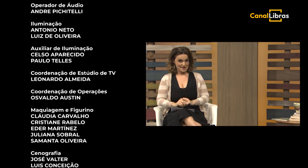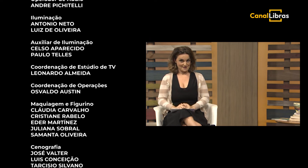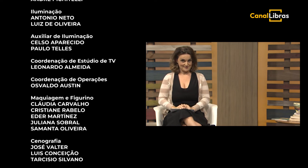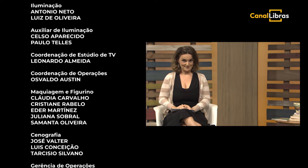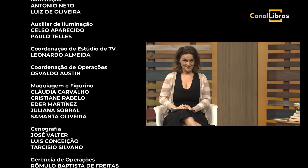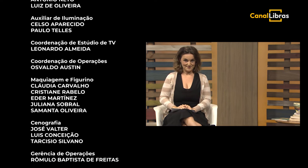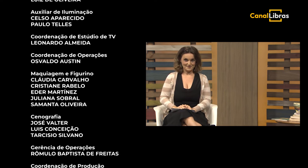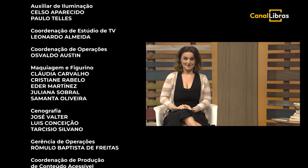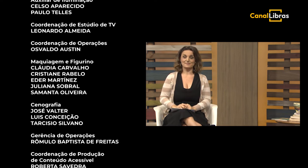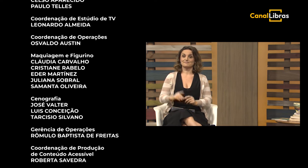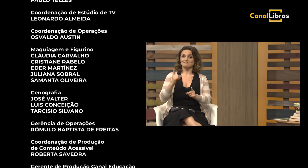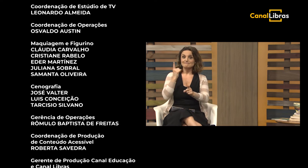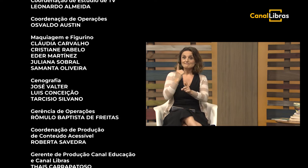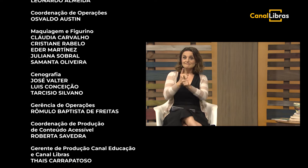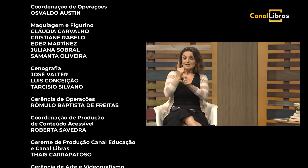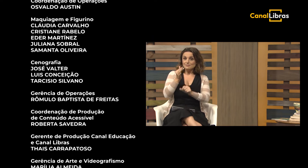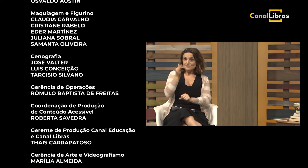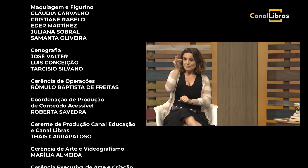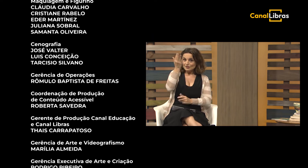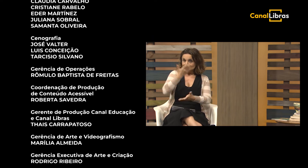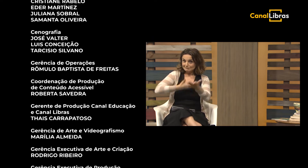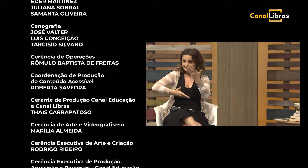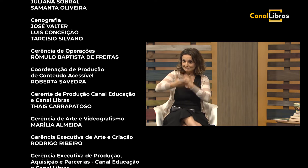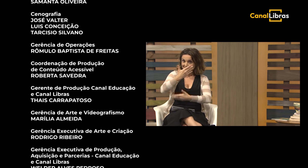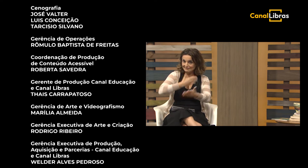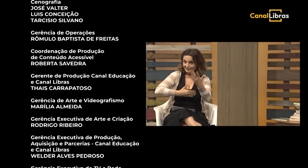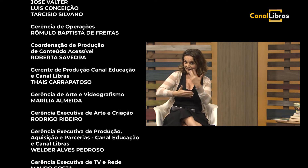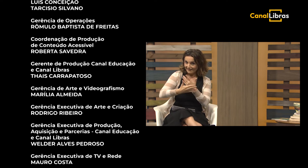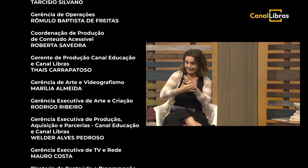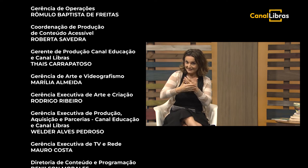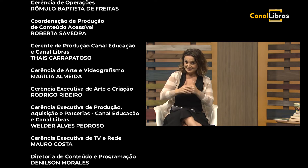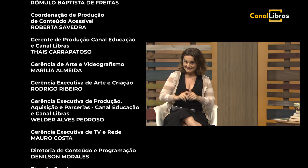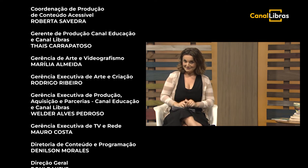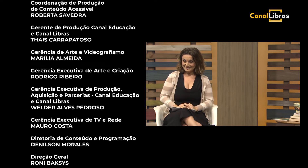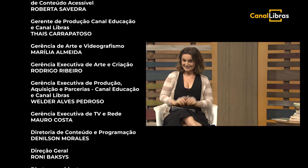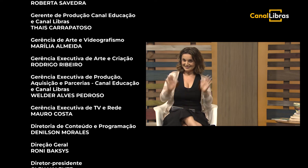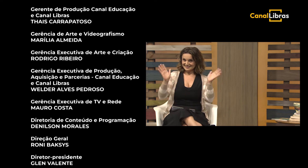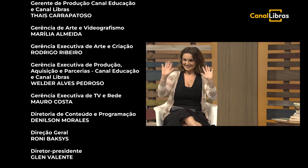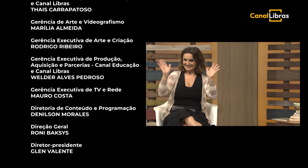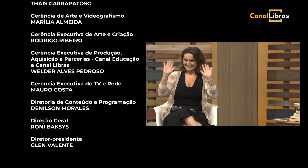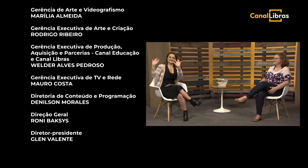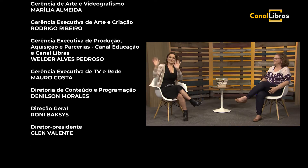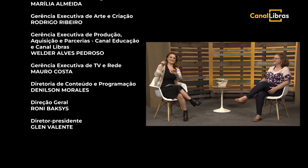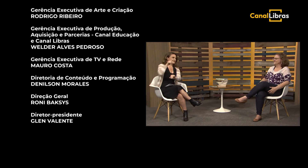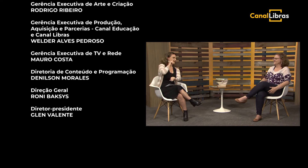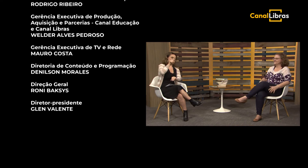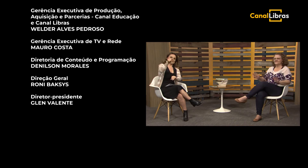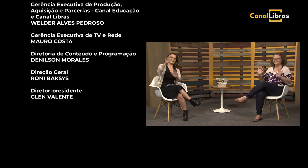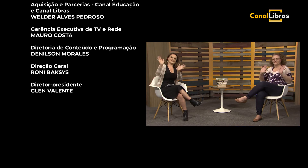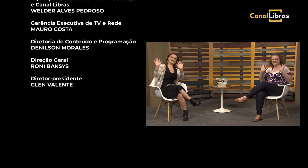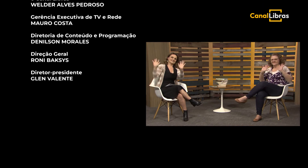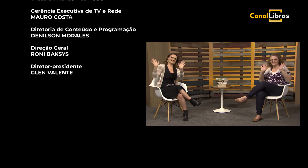Nos encontramos nos próximos bate-papos em Libras. Tchau, tchau! Tchau, tchau!